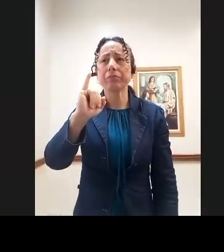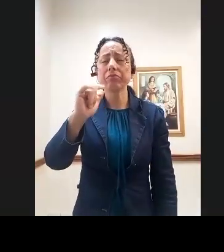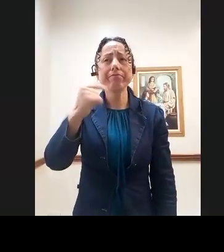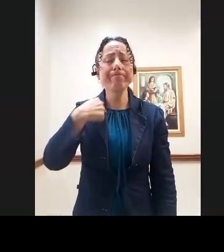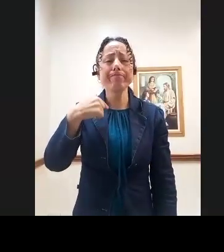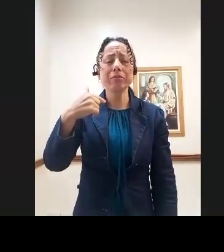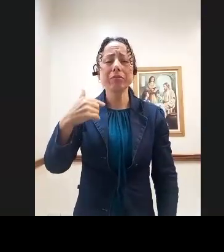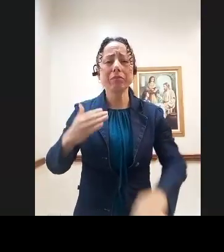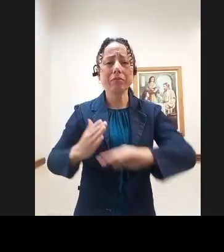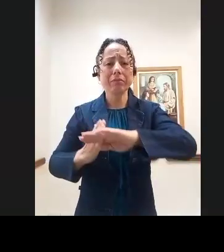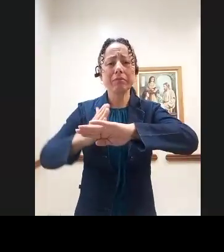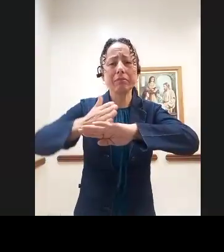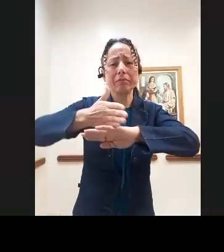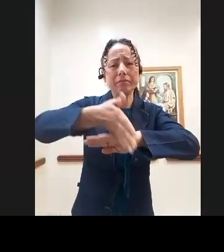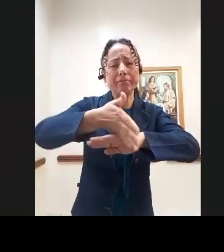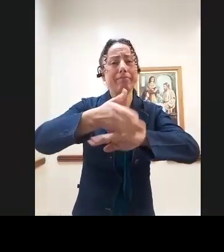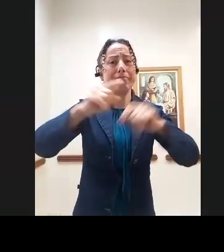eu entrava em pânico.